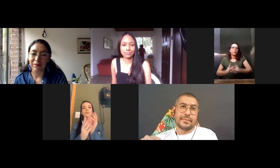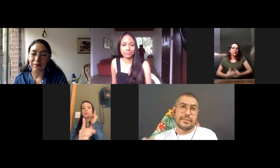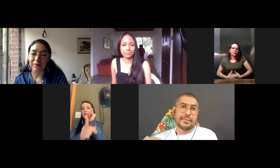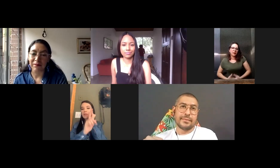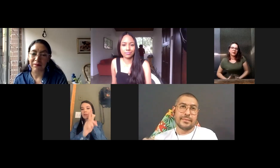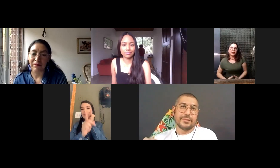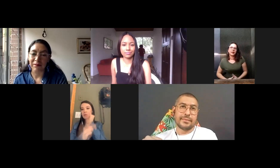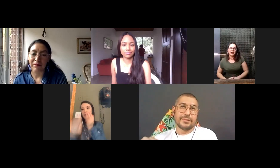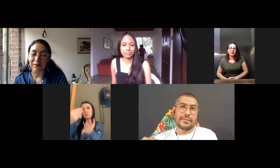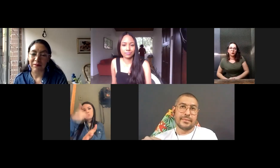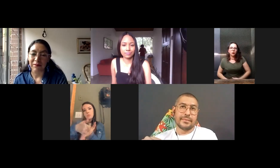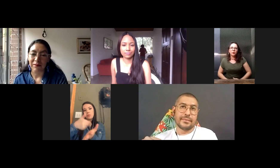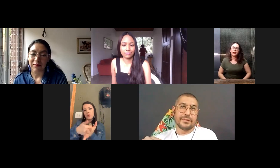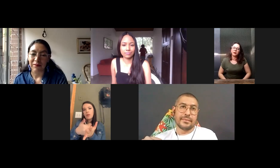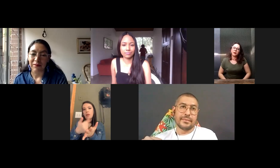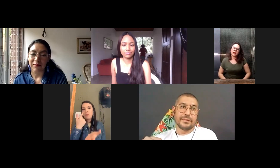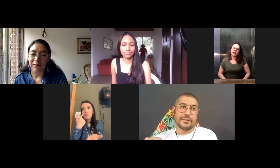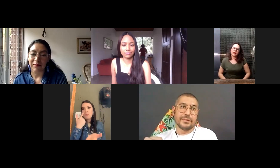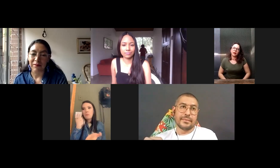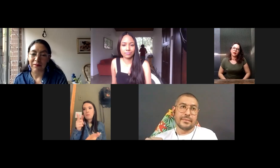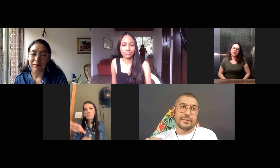lo propone y me dice, ¿qué tal si tú me